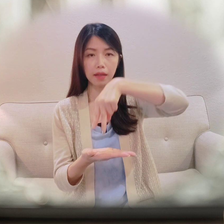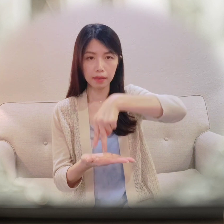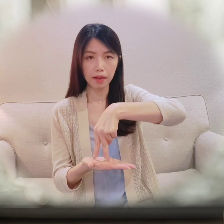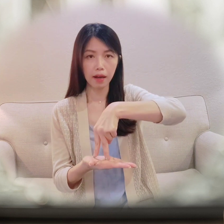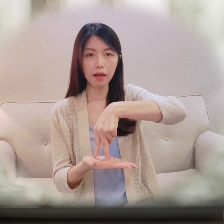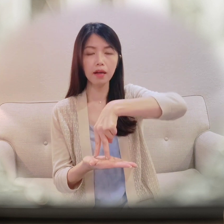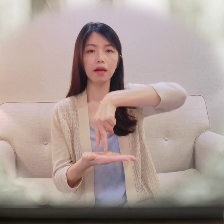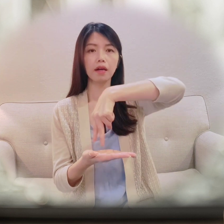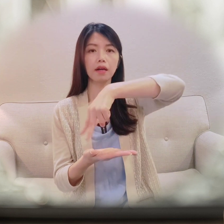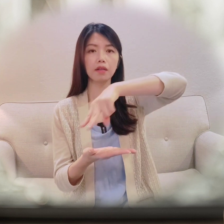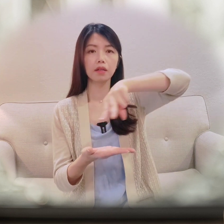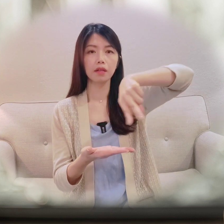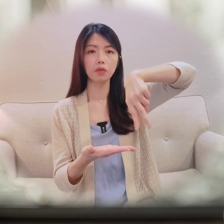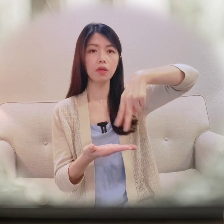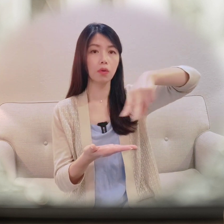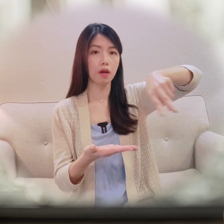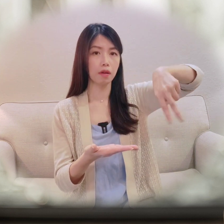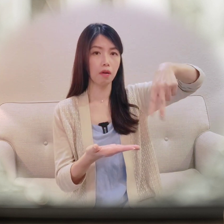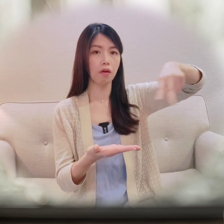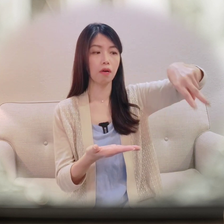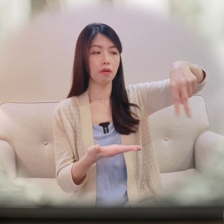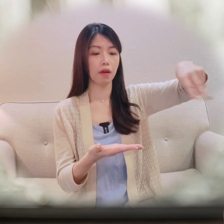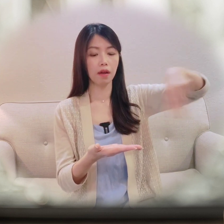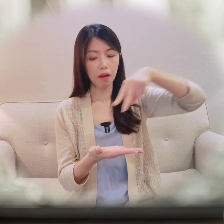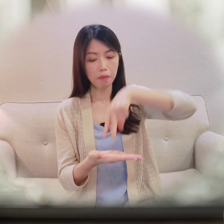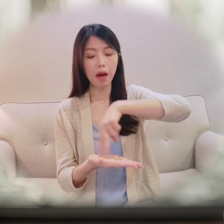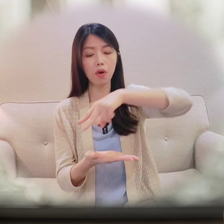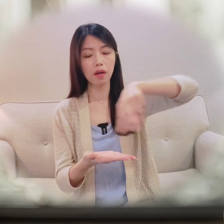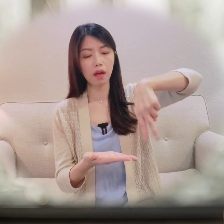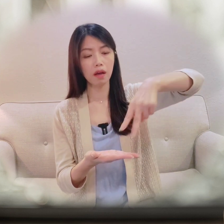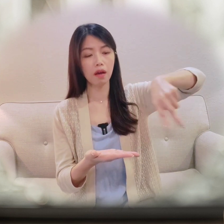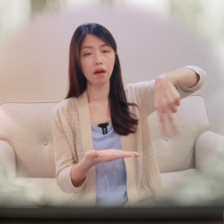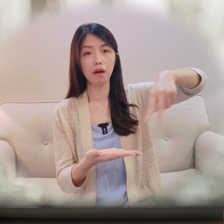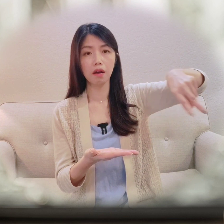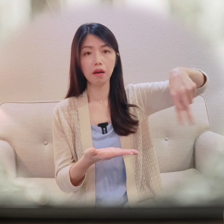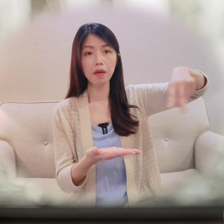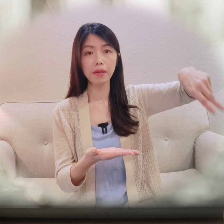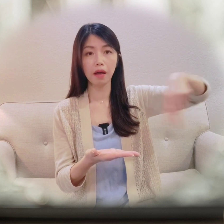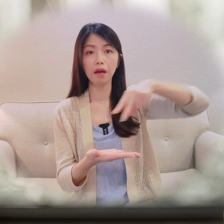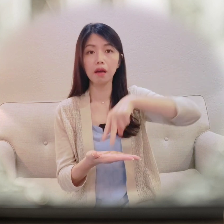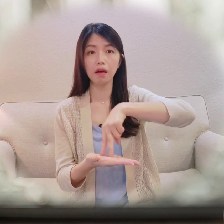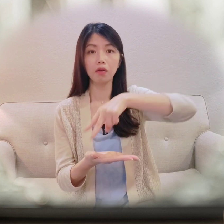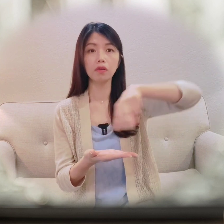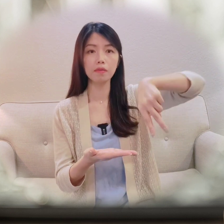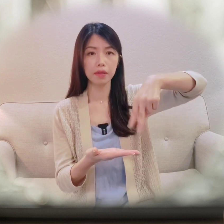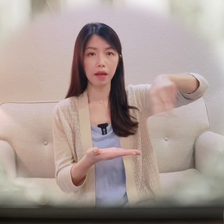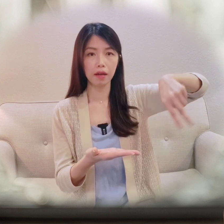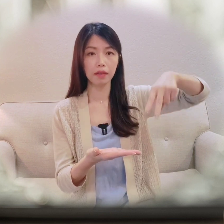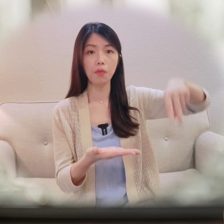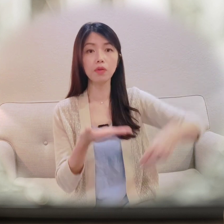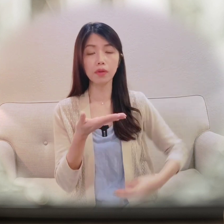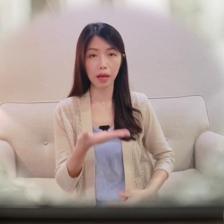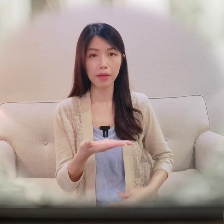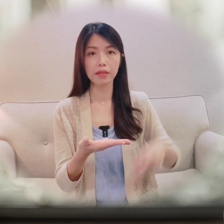바닥에 댔다가 손을 돌려서 이렇게 방황하다, 헤매다 이런 뜻입니다.